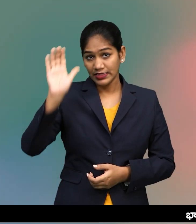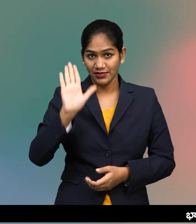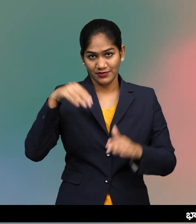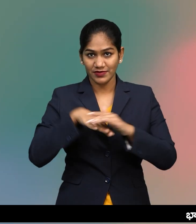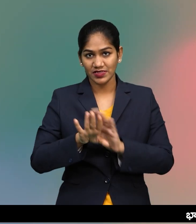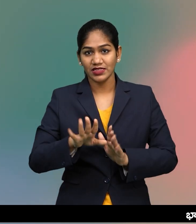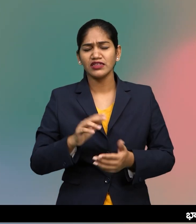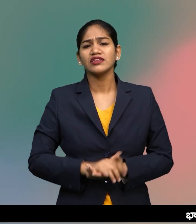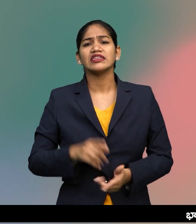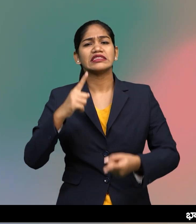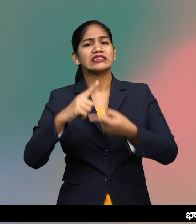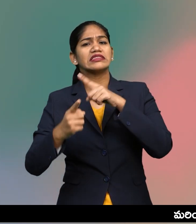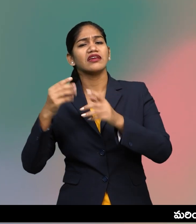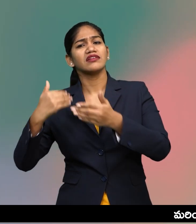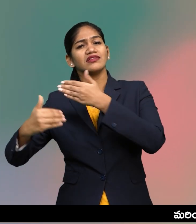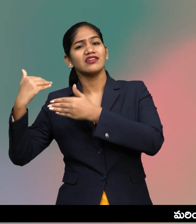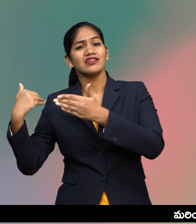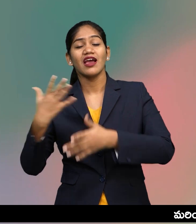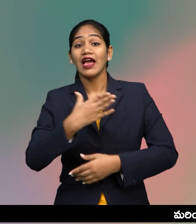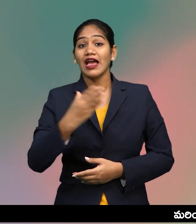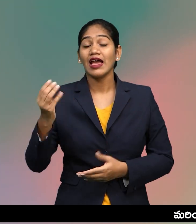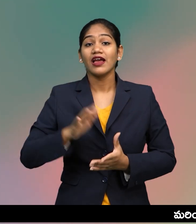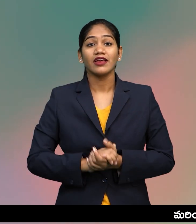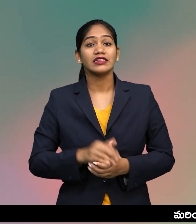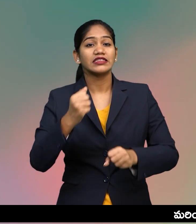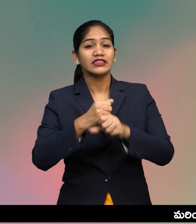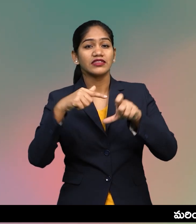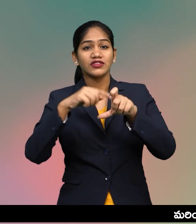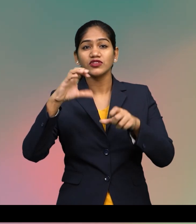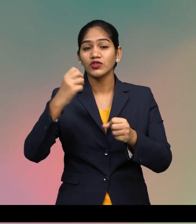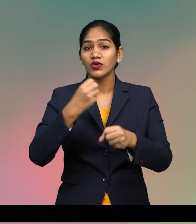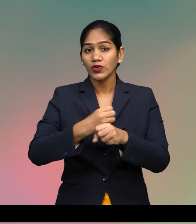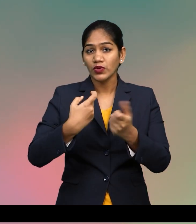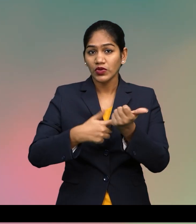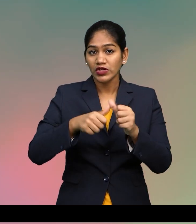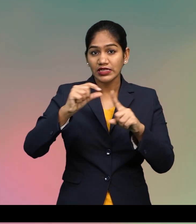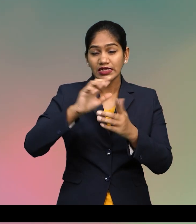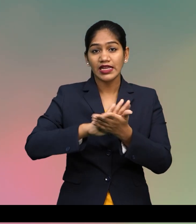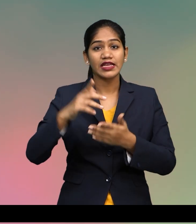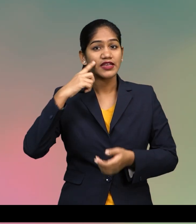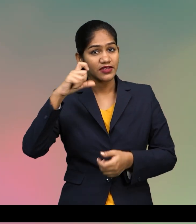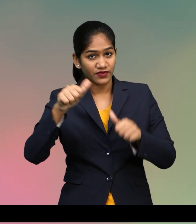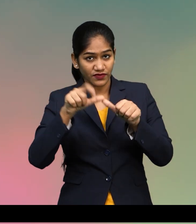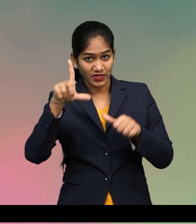భారతదేశంలో చరిత్ర మరియు భౌగోళిక లక్షణాలు ఒక స్థిర నివాసం